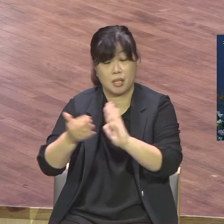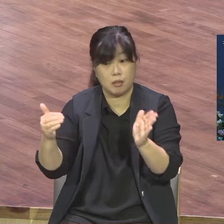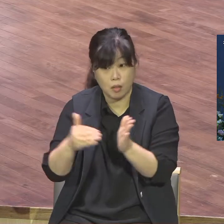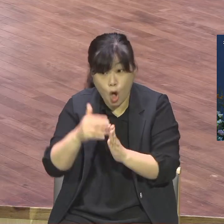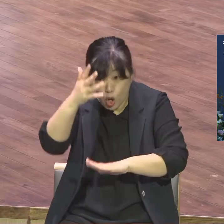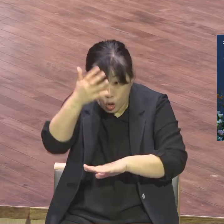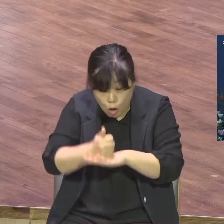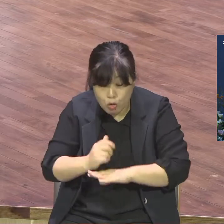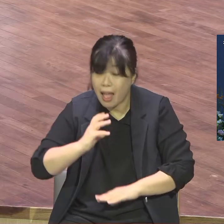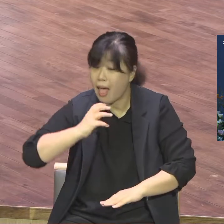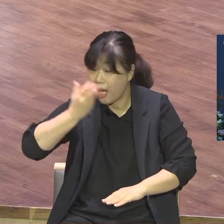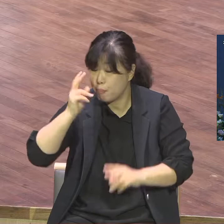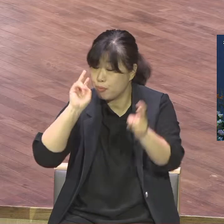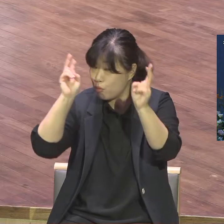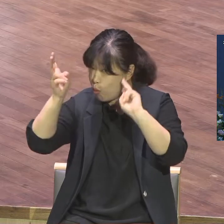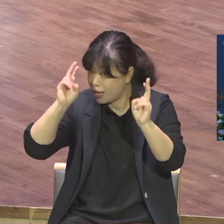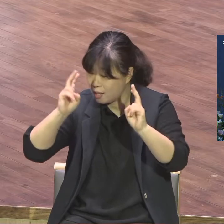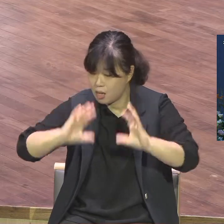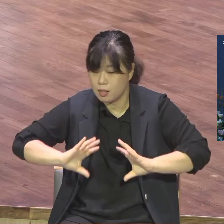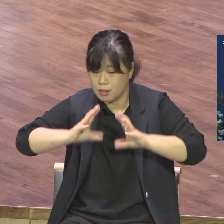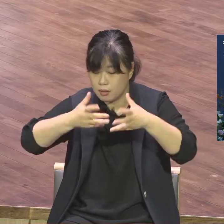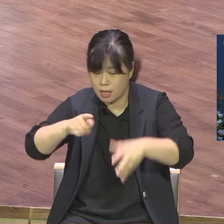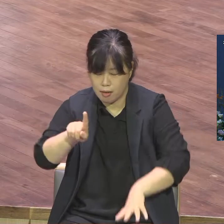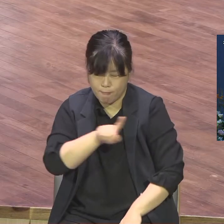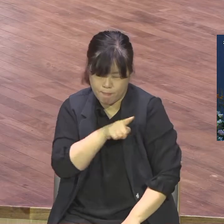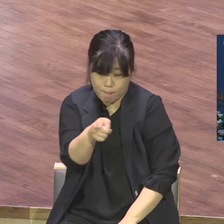기업이 됐죠. 제가 이 말씀 왜 드립니까?